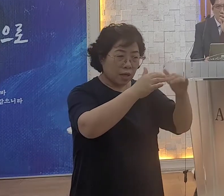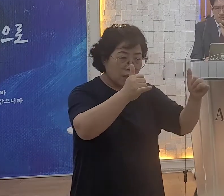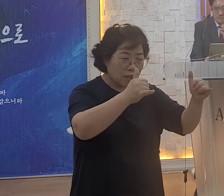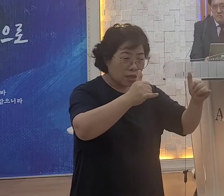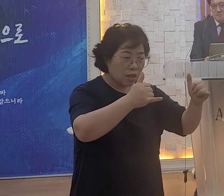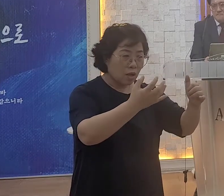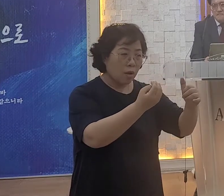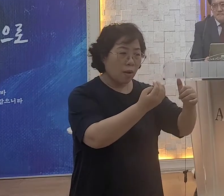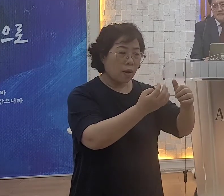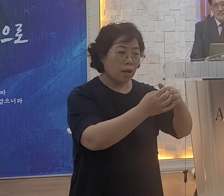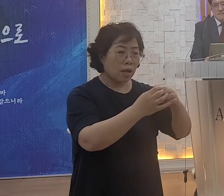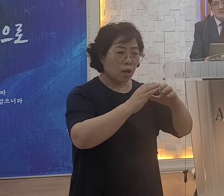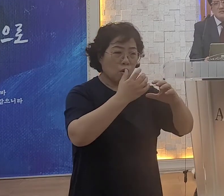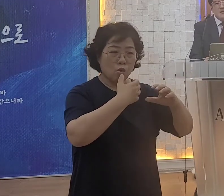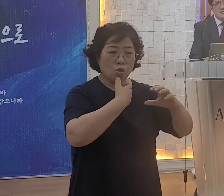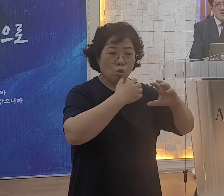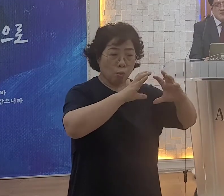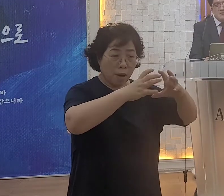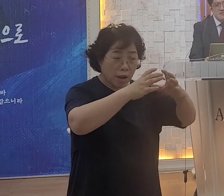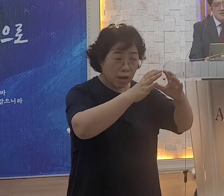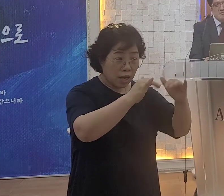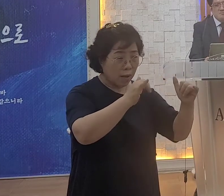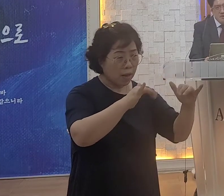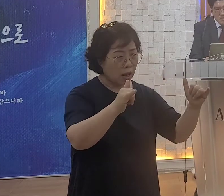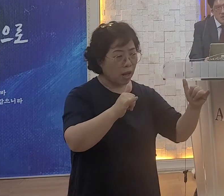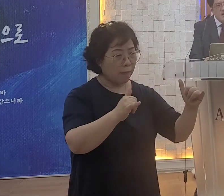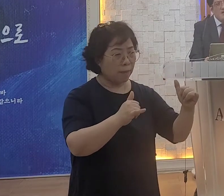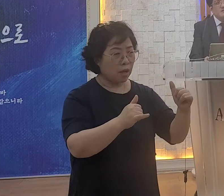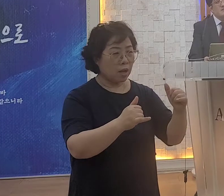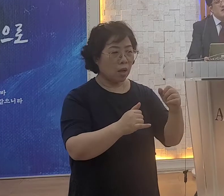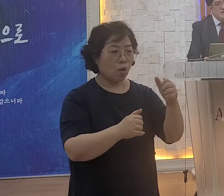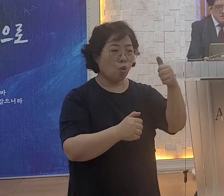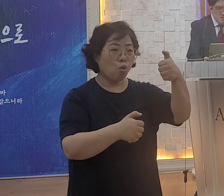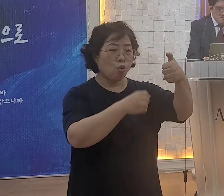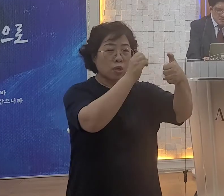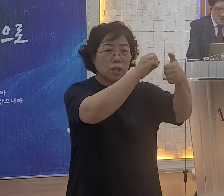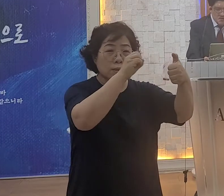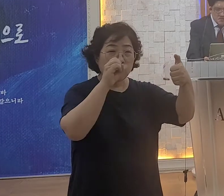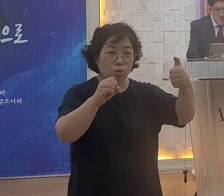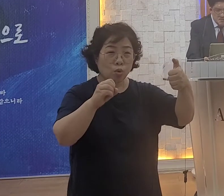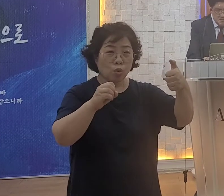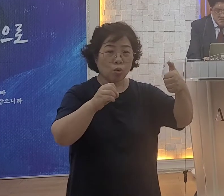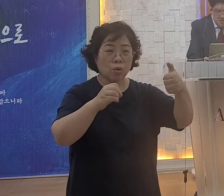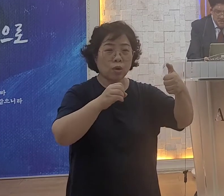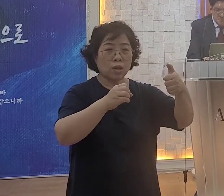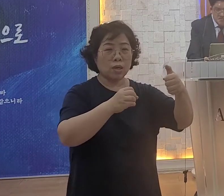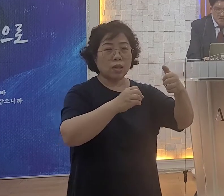시민 50%, 그리고 그 이상이 사실은 노예였다. 이렇게